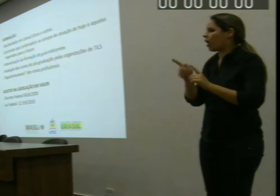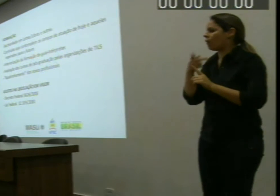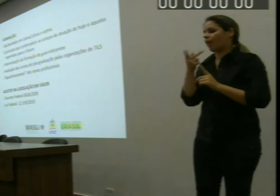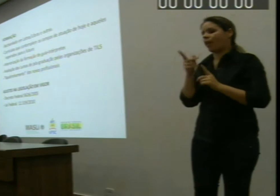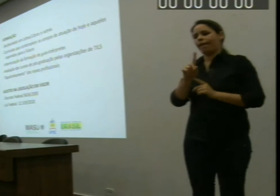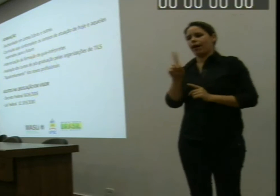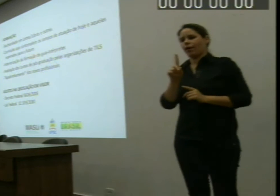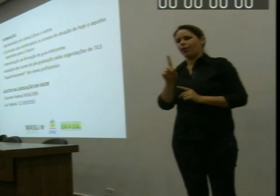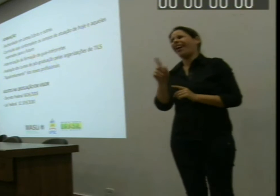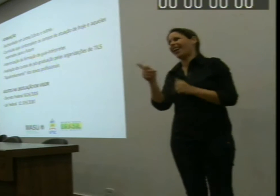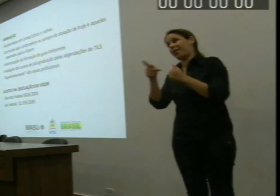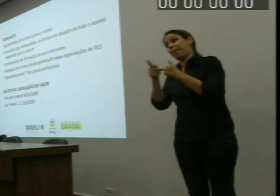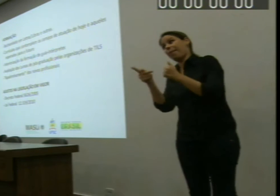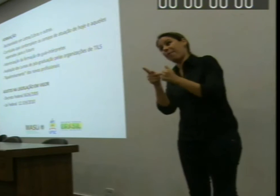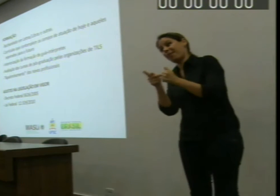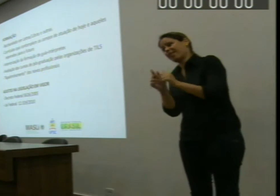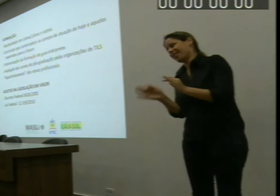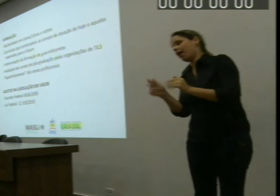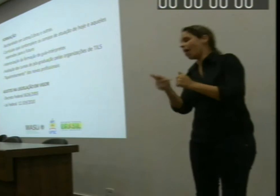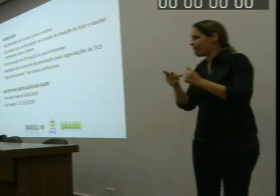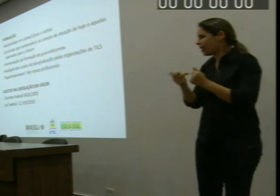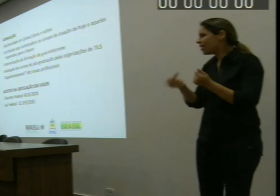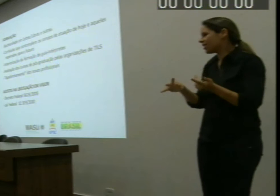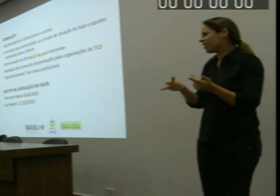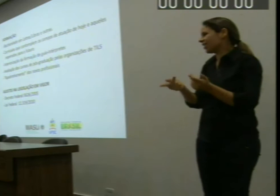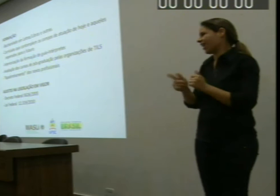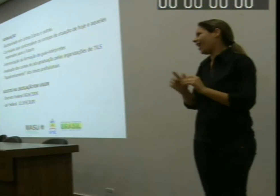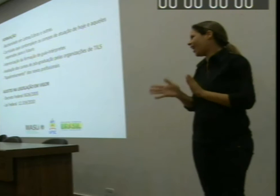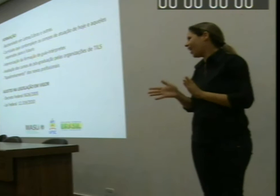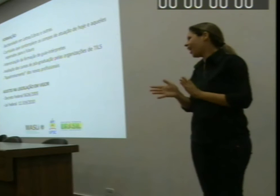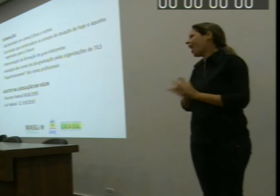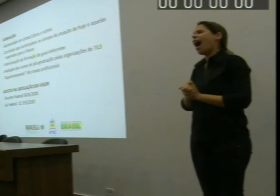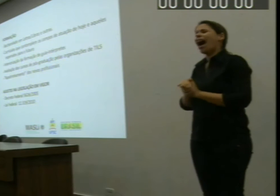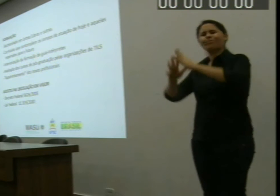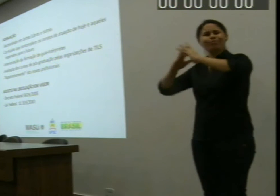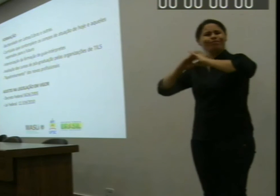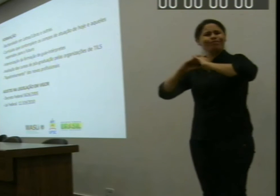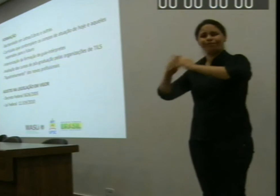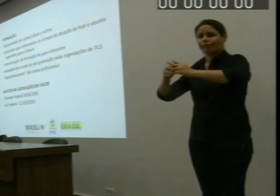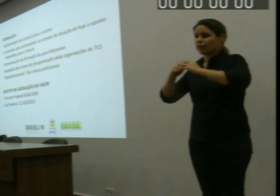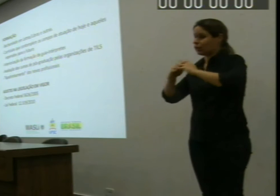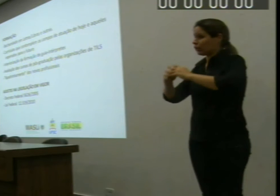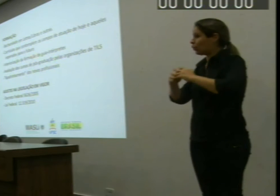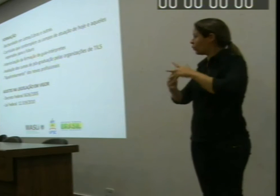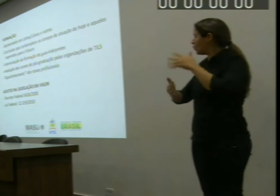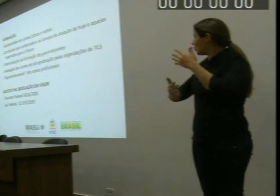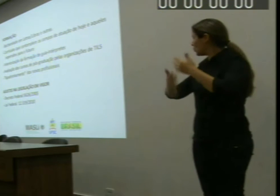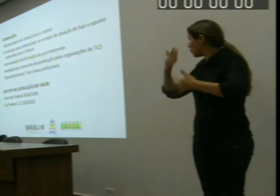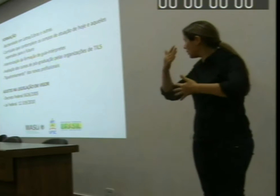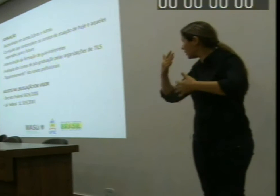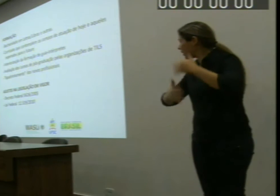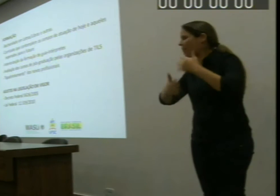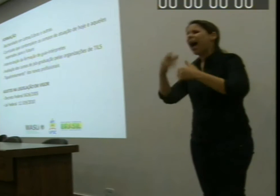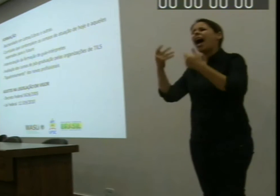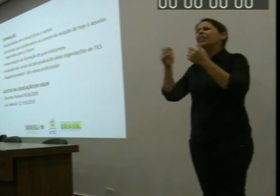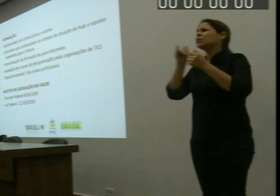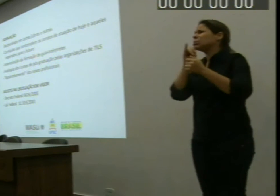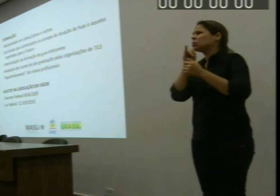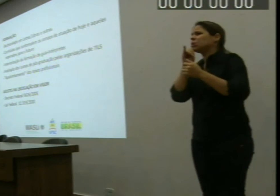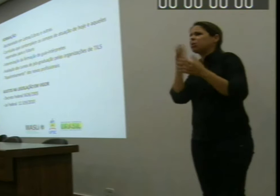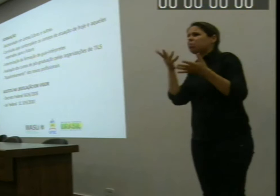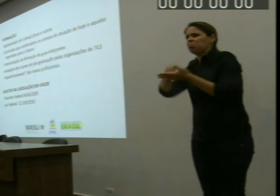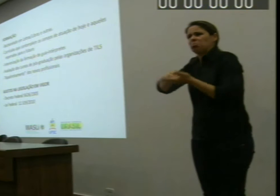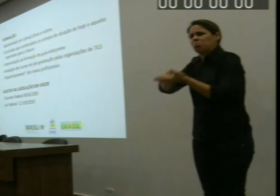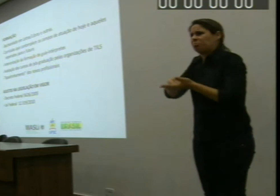né aquela pzinha é é um aranhado vira uma confusão sabe aí de repente não precisa existir mais nada